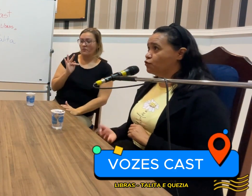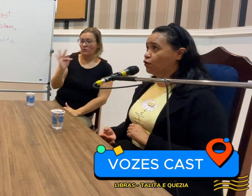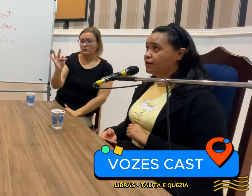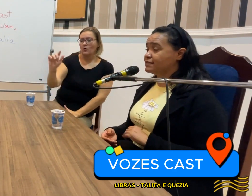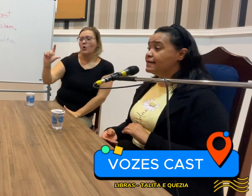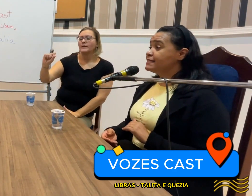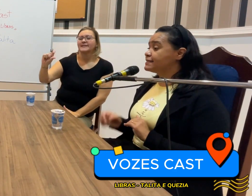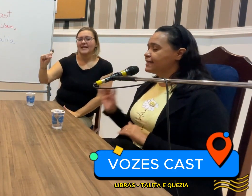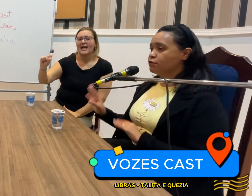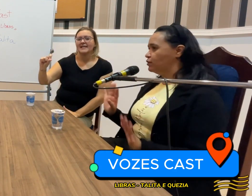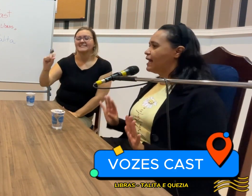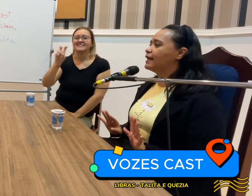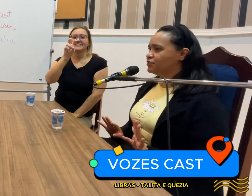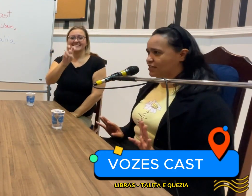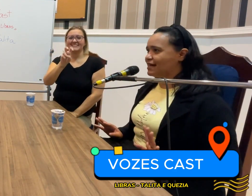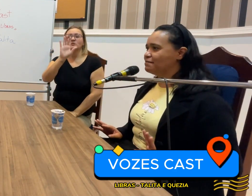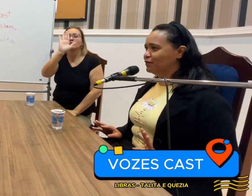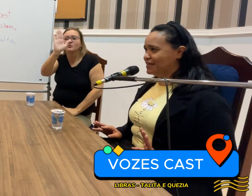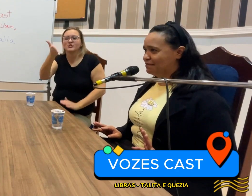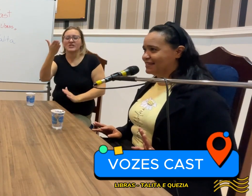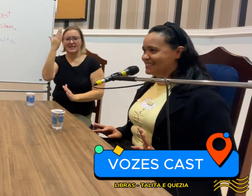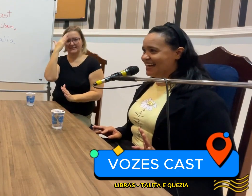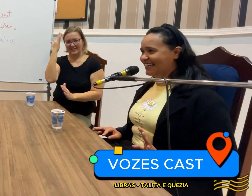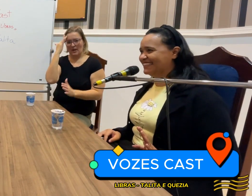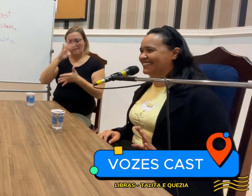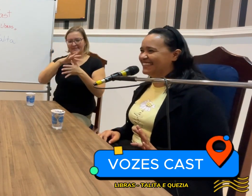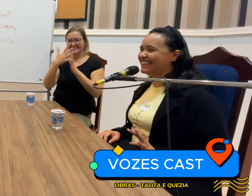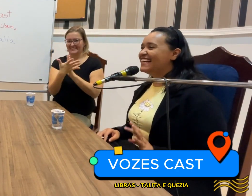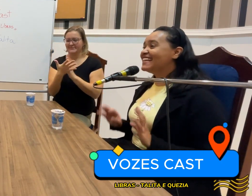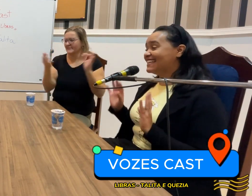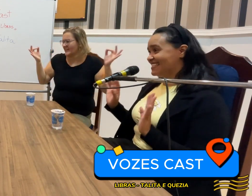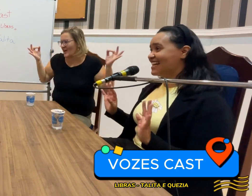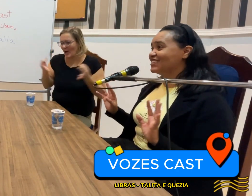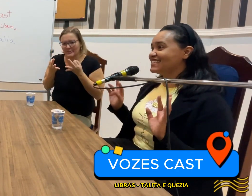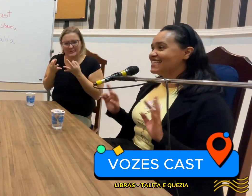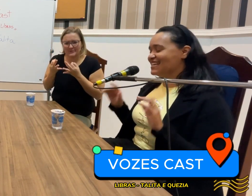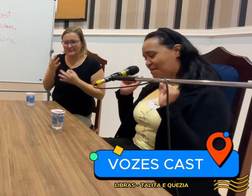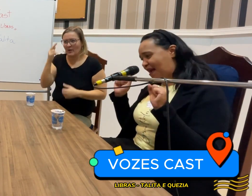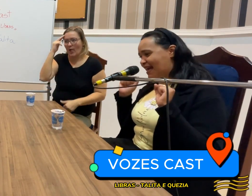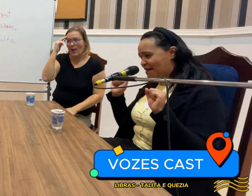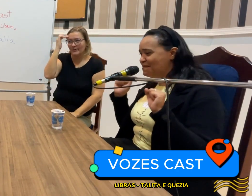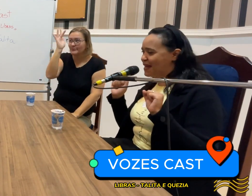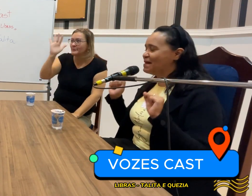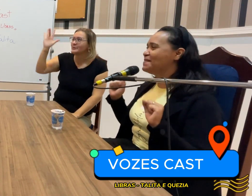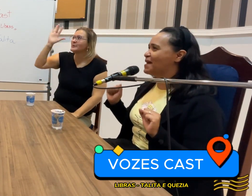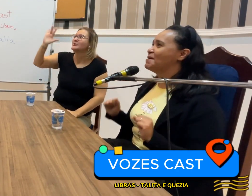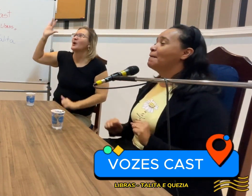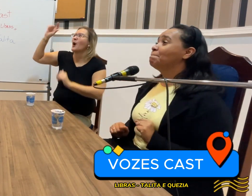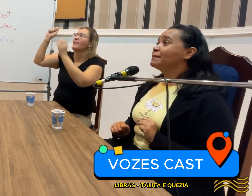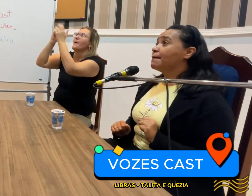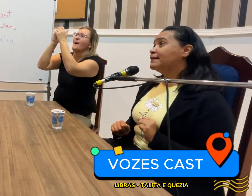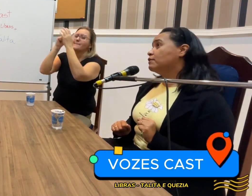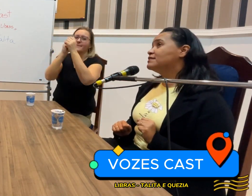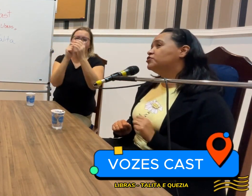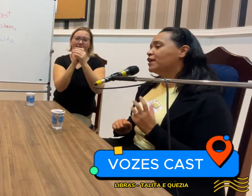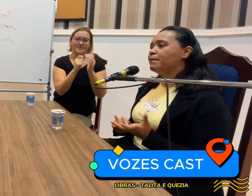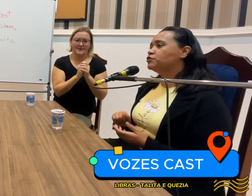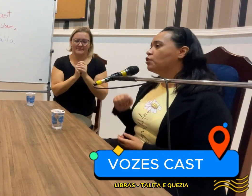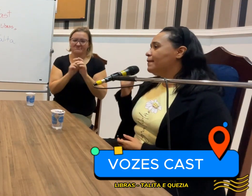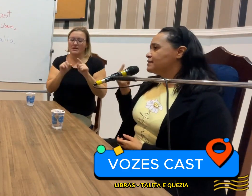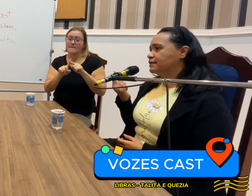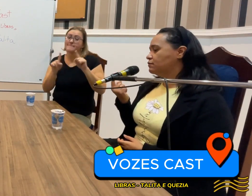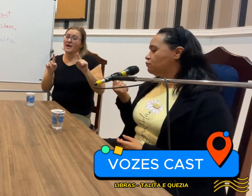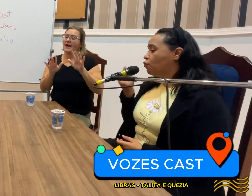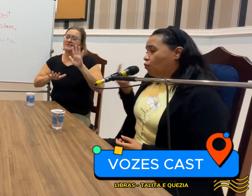10 pessoas, 5 delas já saibam Libras, que né? Bem, sim, a que meta. seja assim, amém. Exatamente. Então, assim,